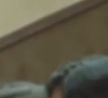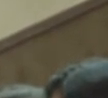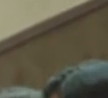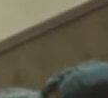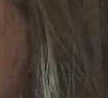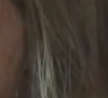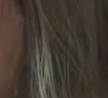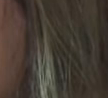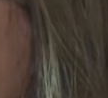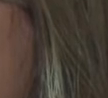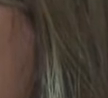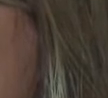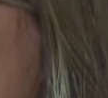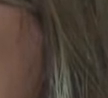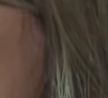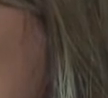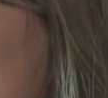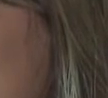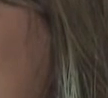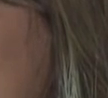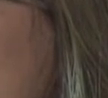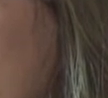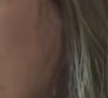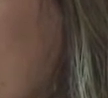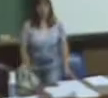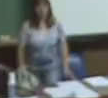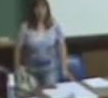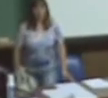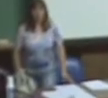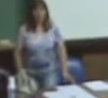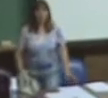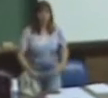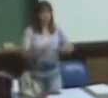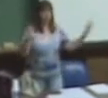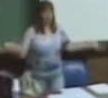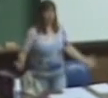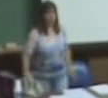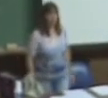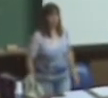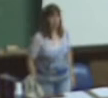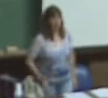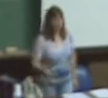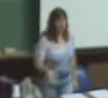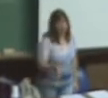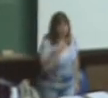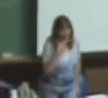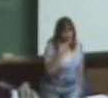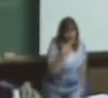hablando con una compañera de la Facultad de Ciencias Exactas, el profesor de matemática, nos contaba un poco esta cuestión de